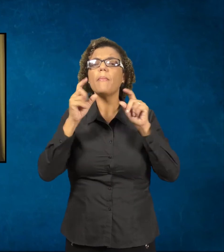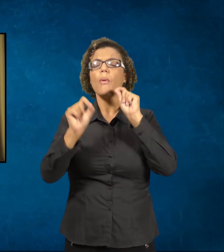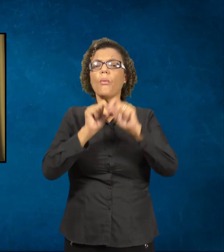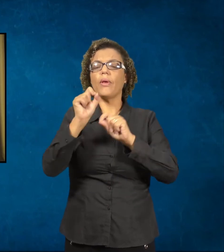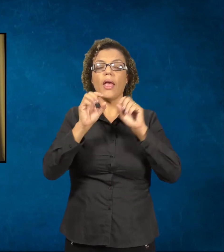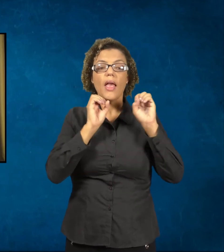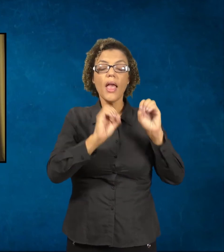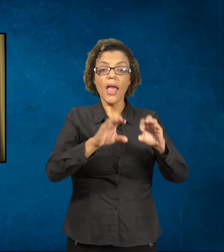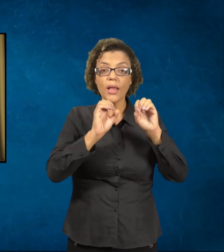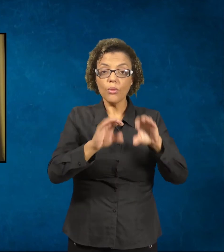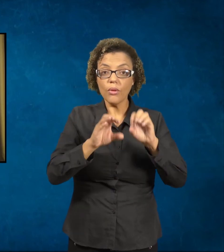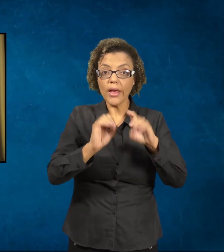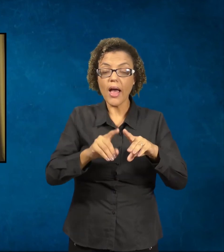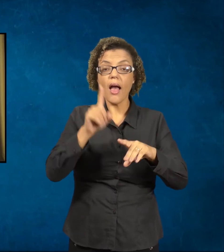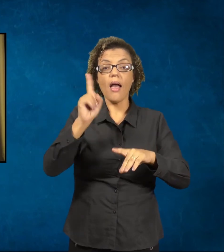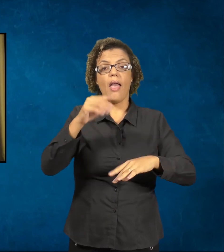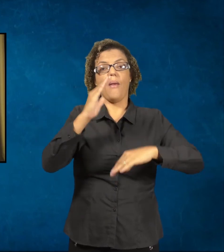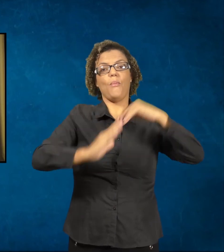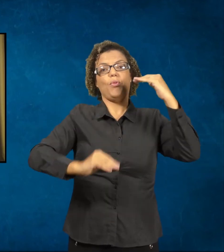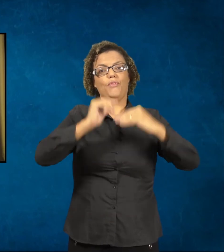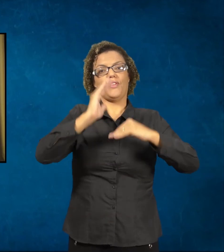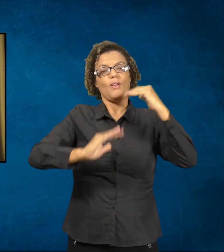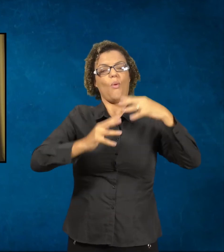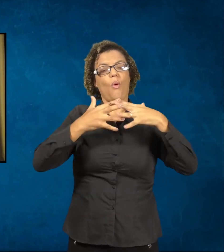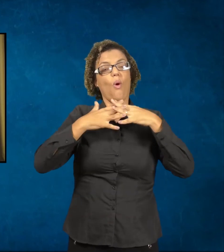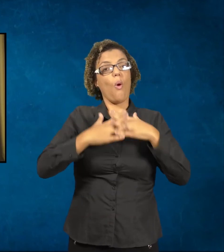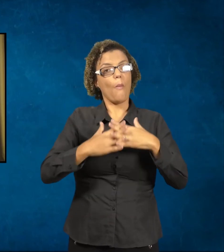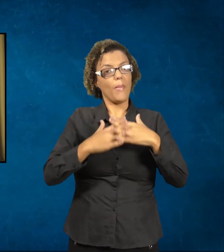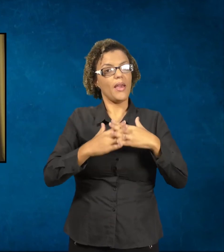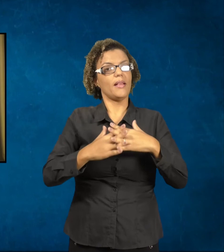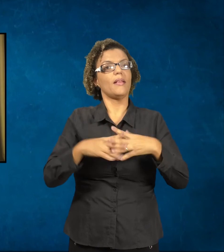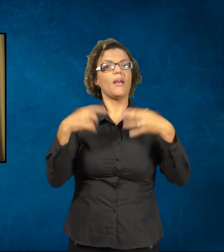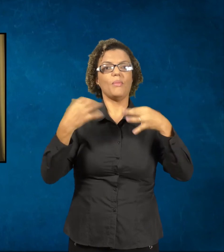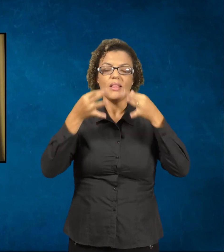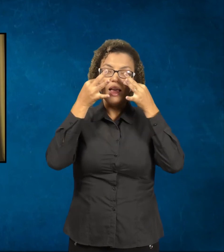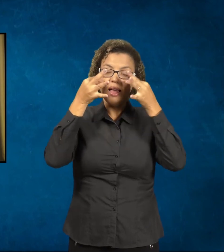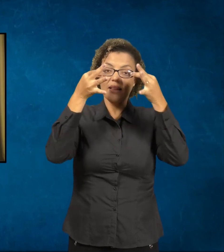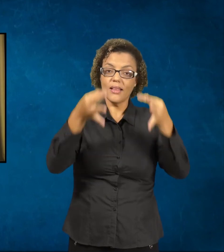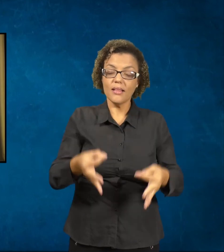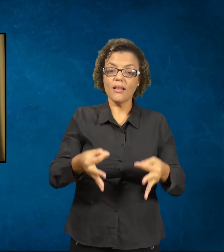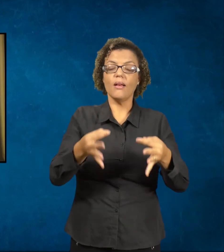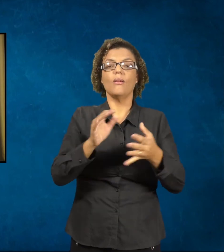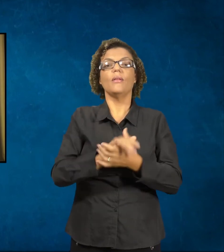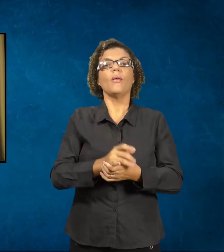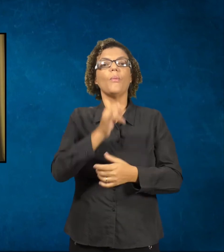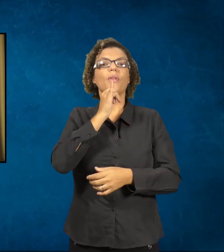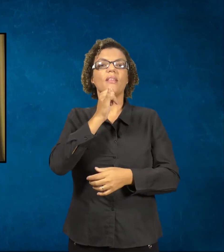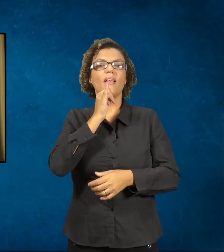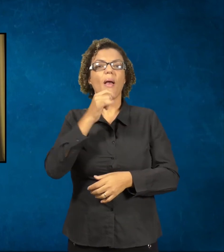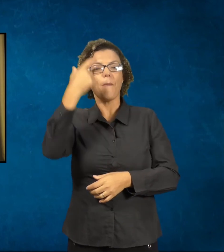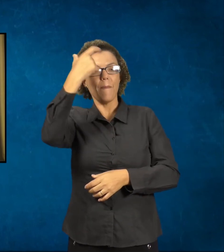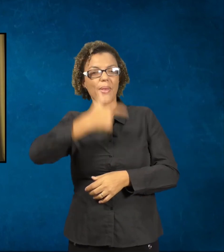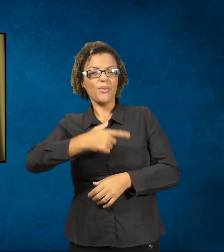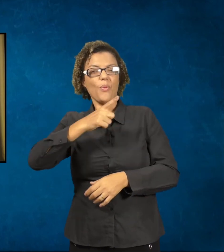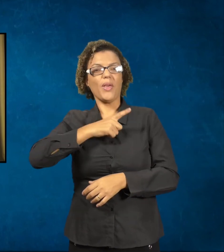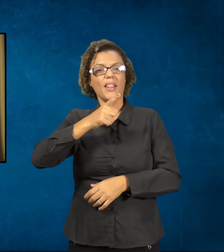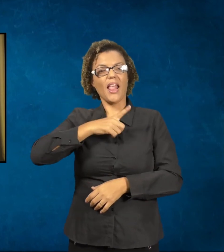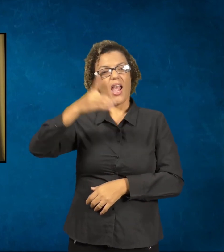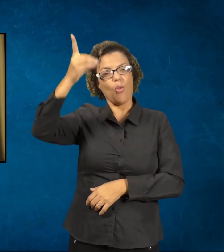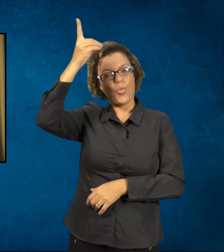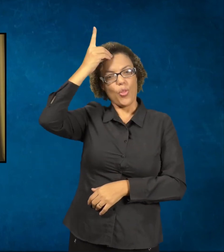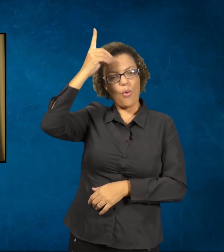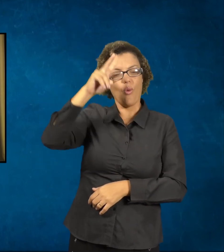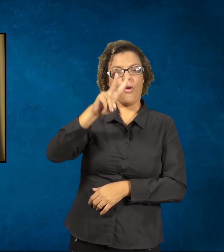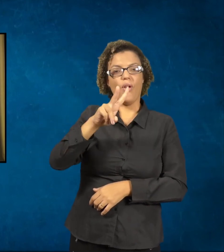profissão complexa e que exige muita atenção. Para aqueles vocacionados, ela é complexa. Para os